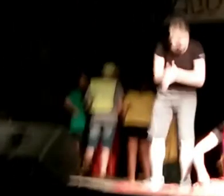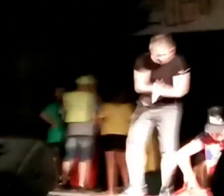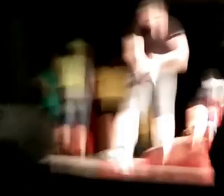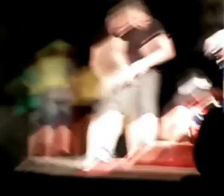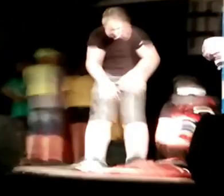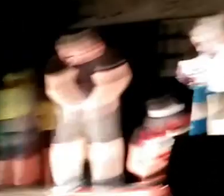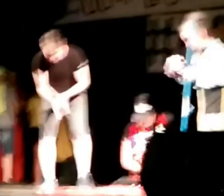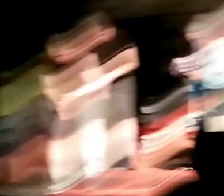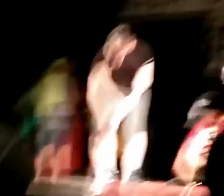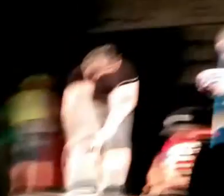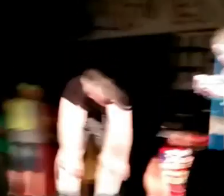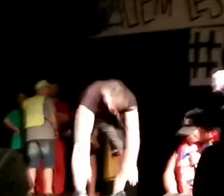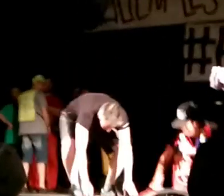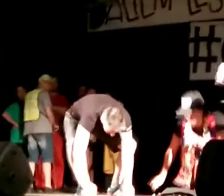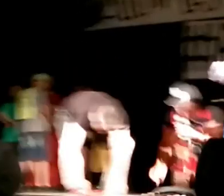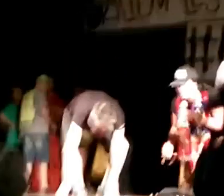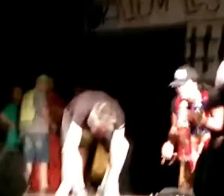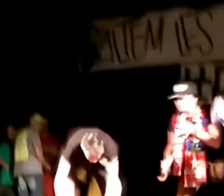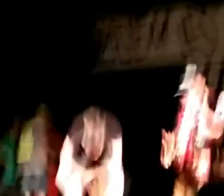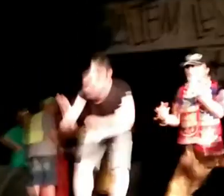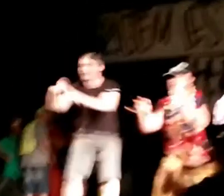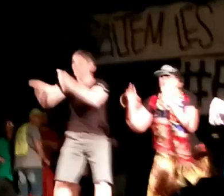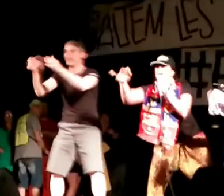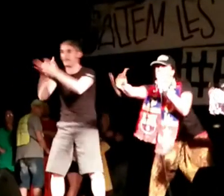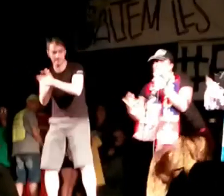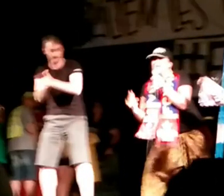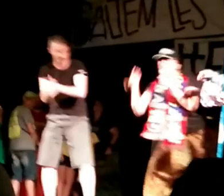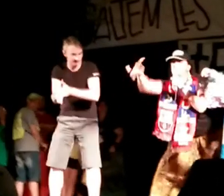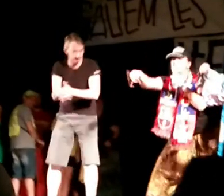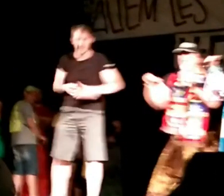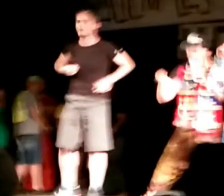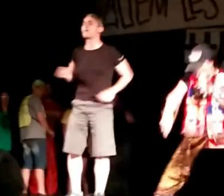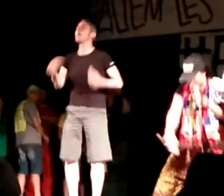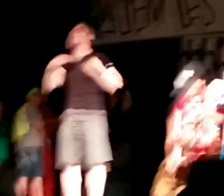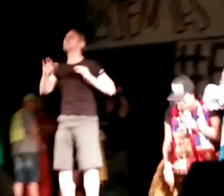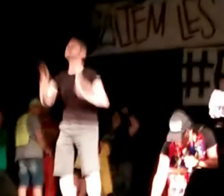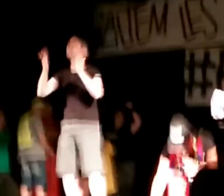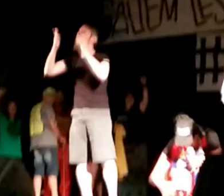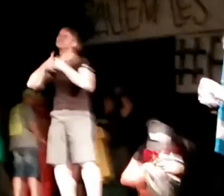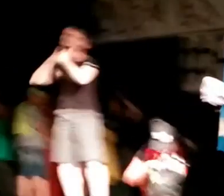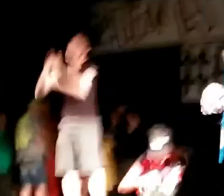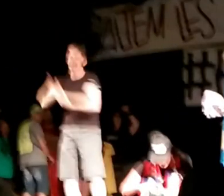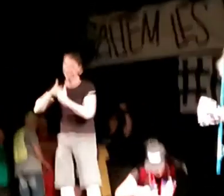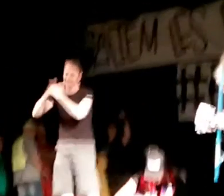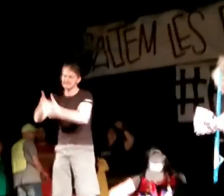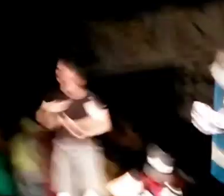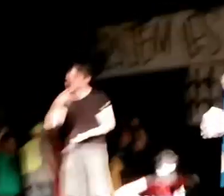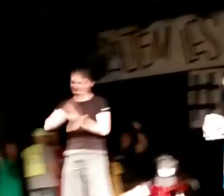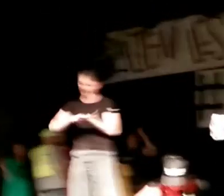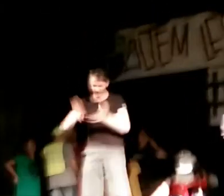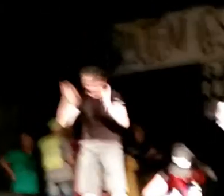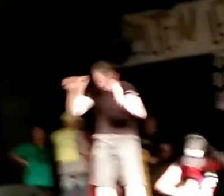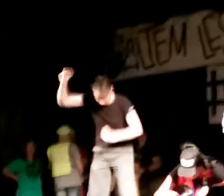aquí! ¡Lo compro, lo vendo barato! ¡Sobrevivir no es delito! ¡Eso es el sindicato!